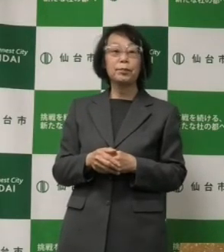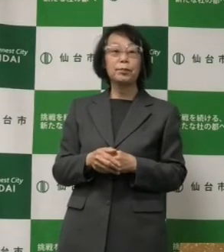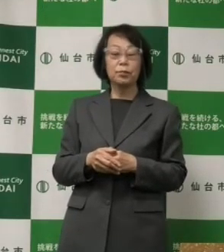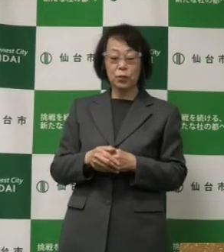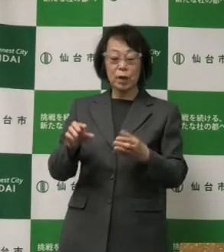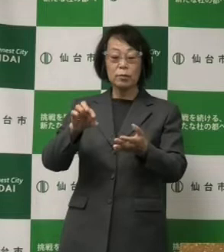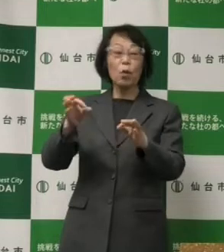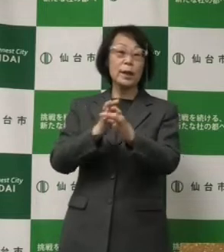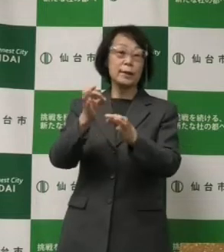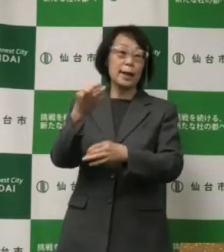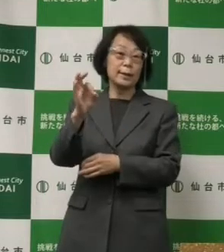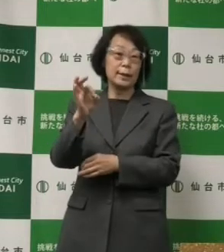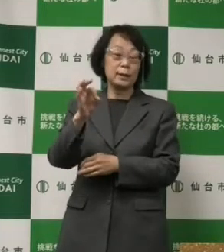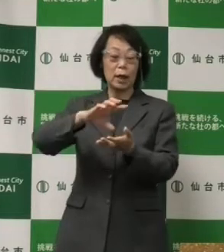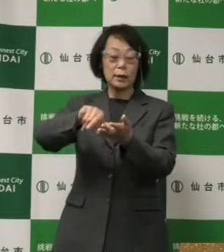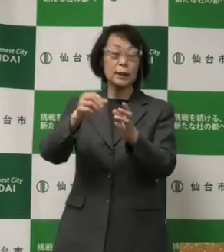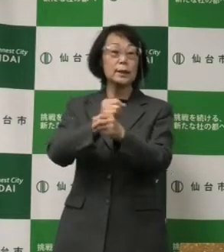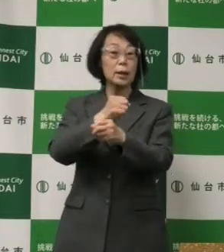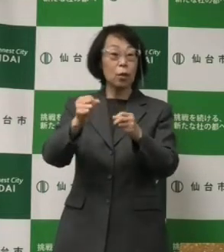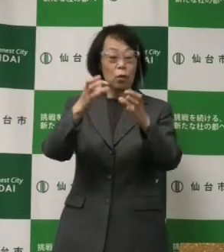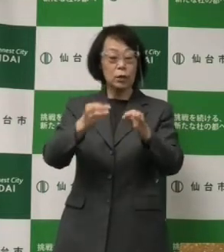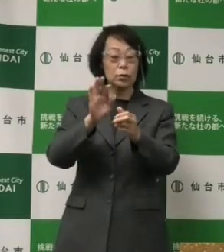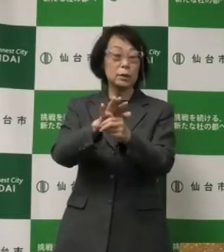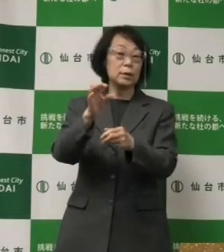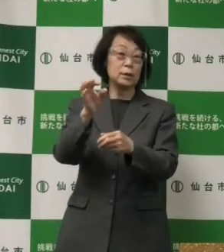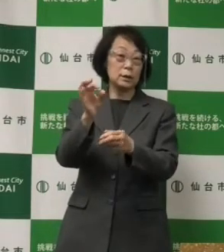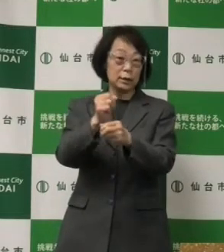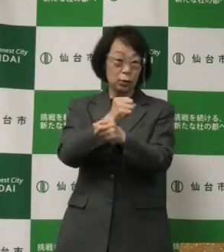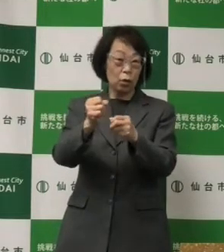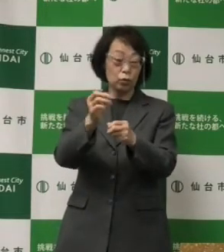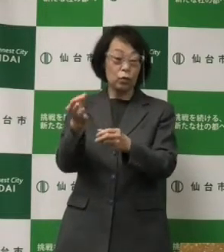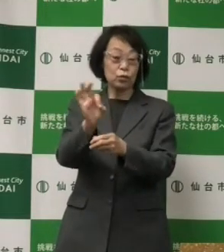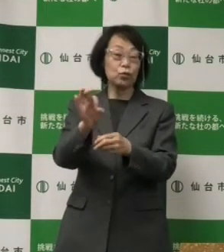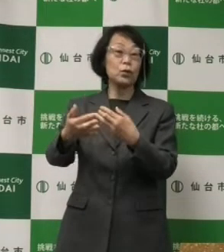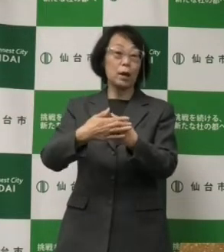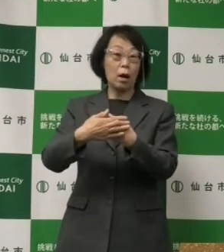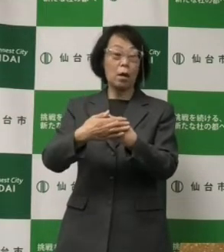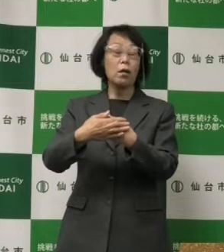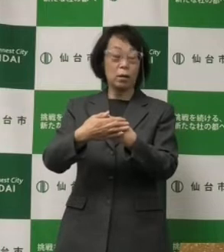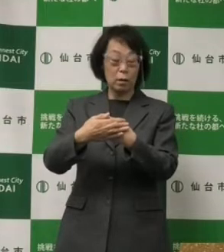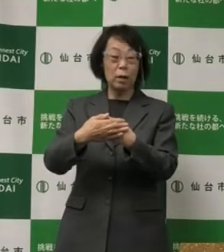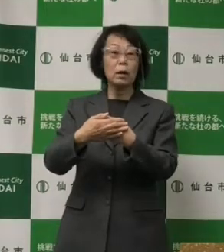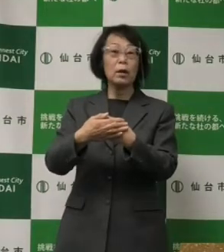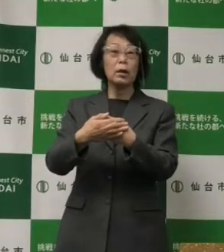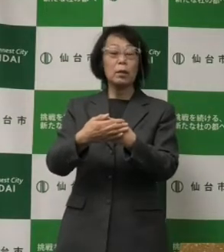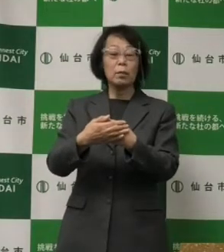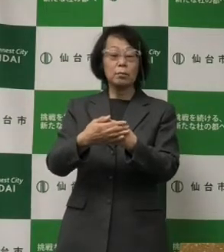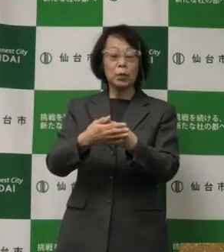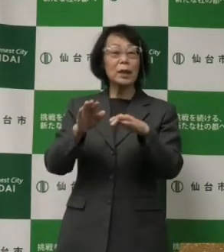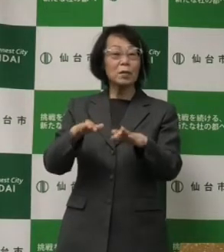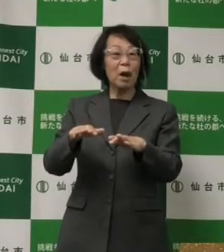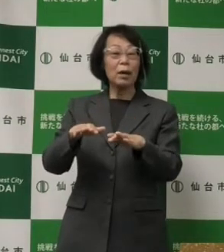経済費では、地域産業金融支援事業費の追加といたしまして、コロナ